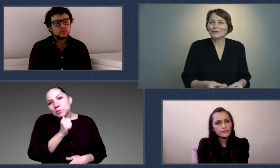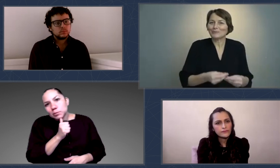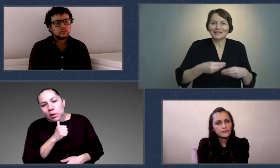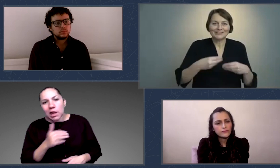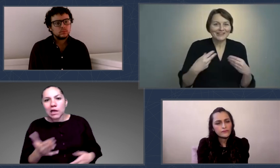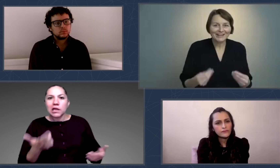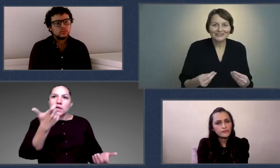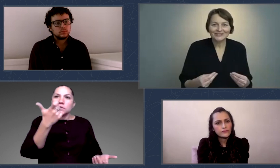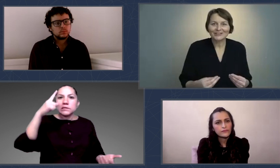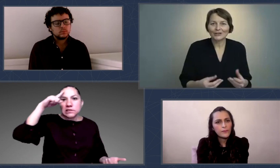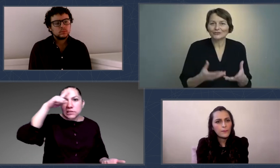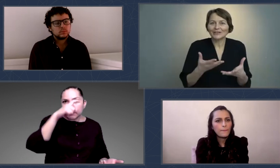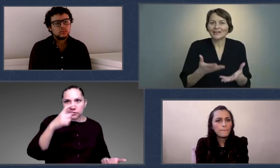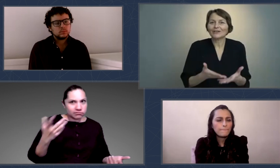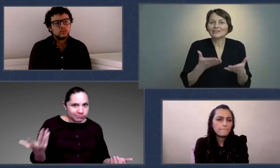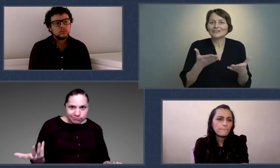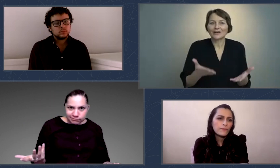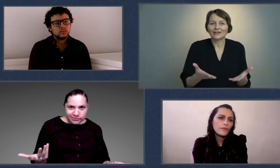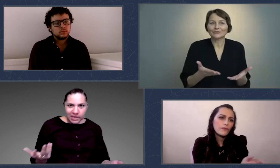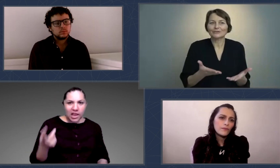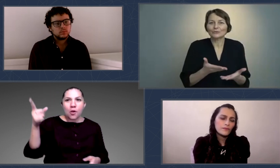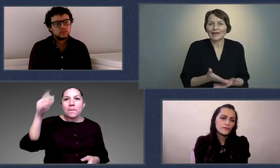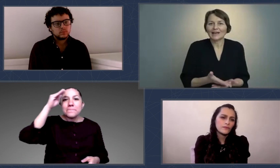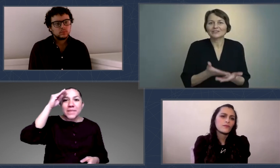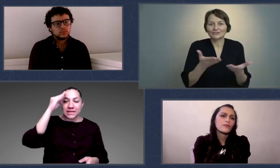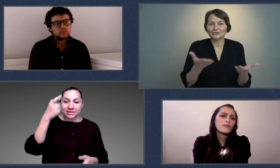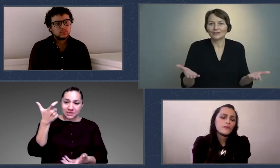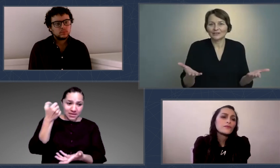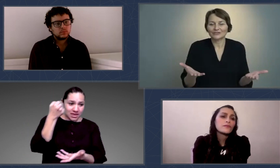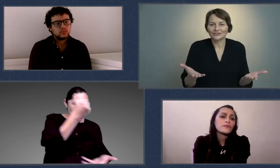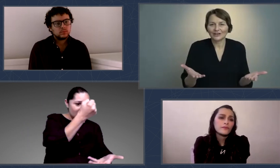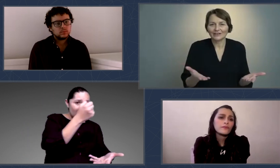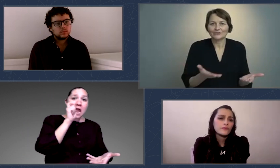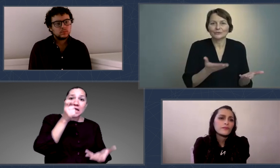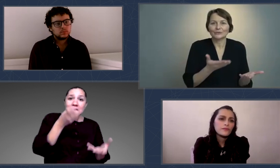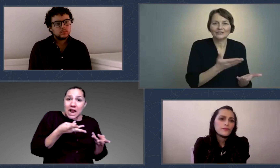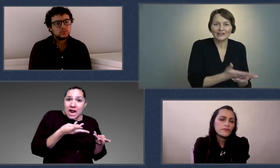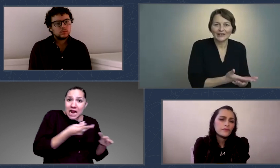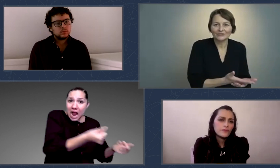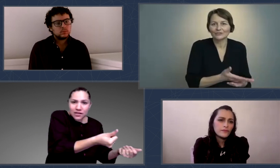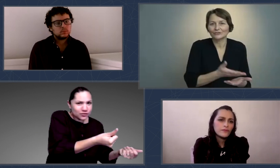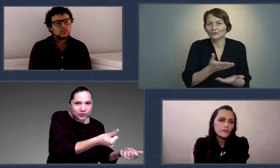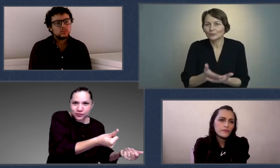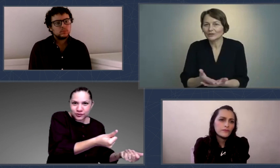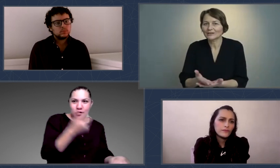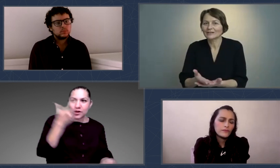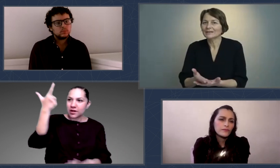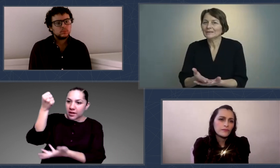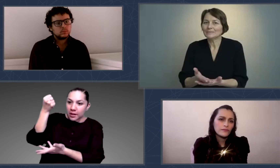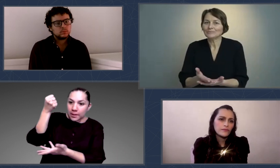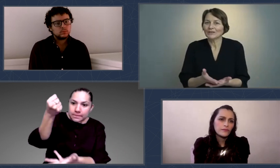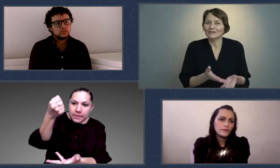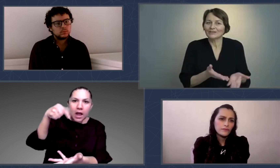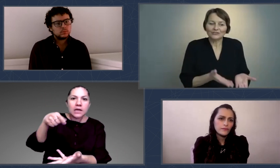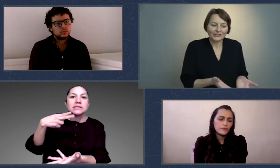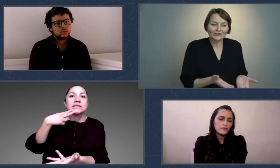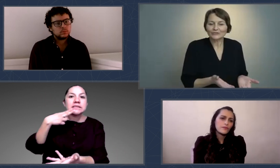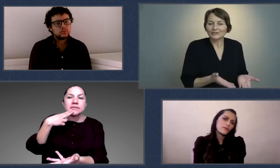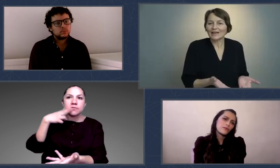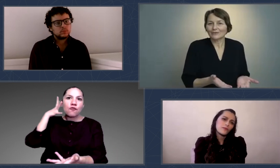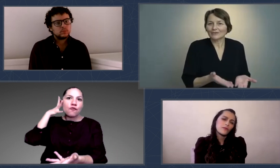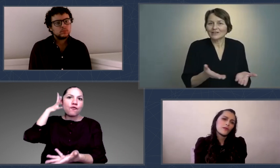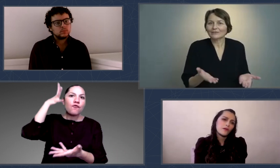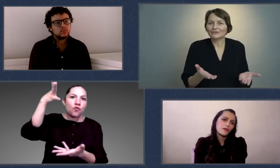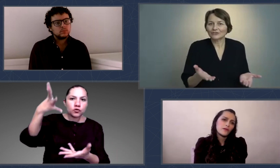como que están gastando, sino que están invirtiendo en el futuro de los ciudadanos de su país que